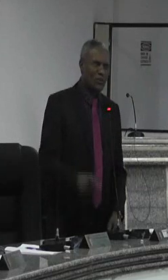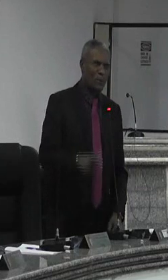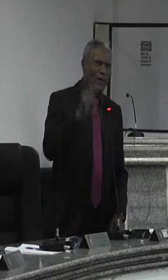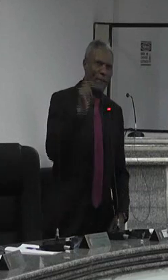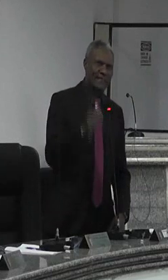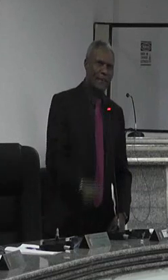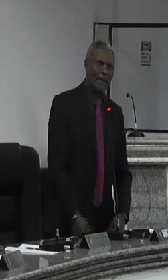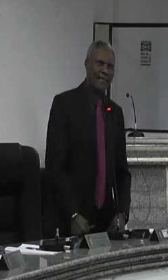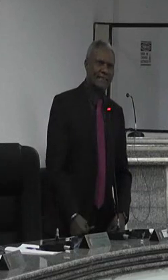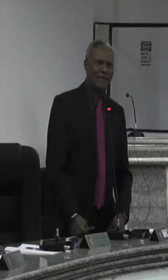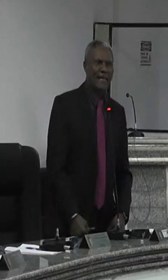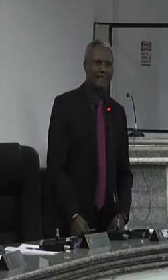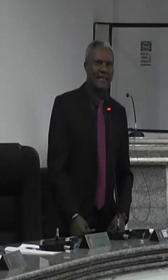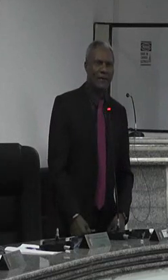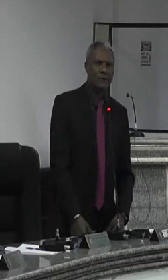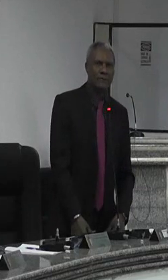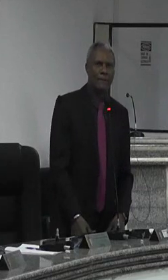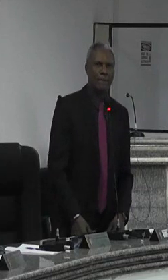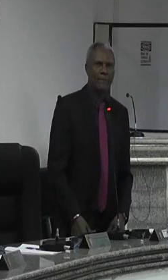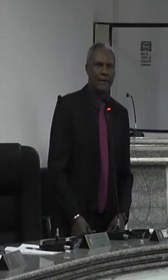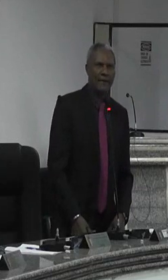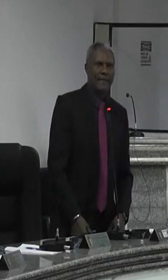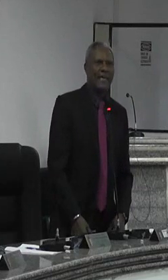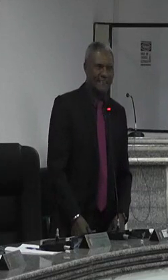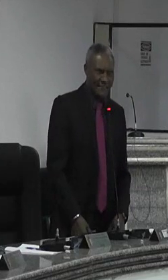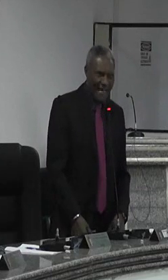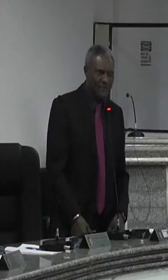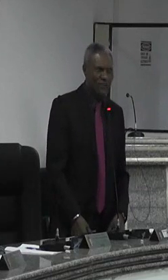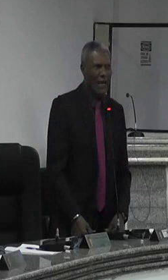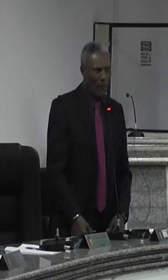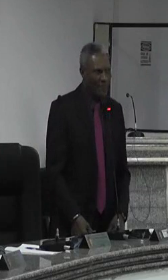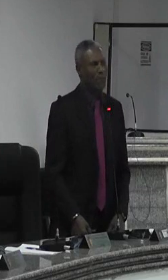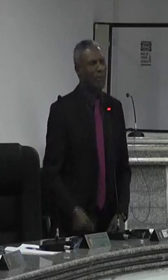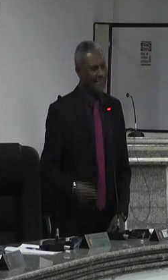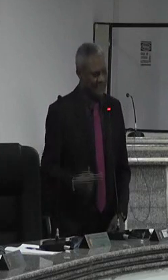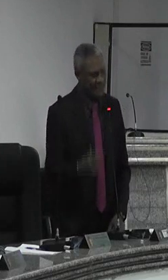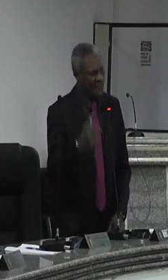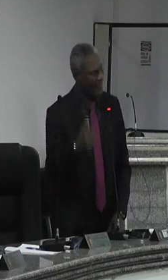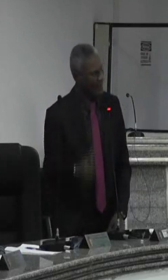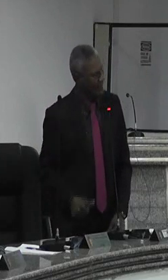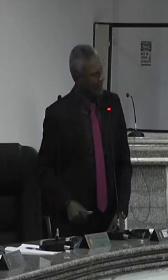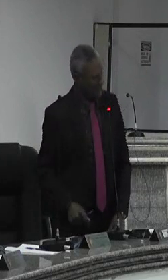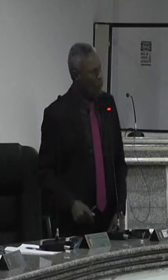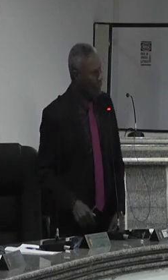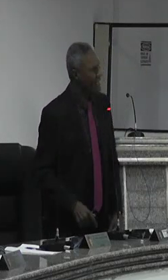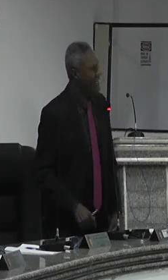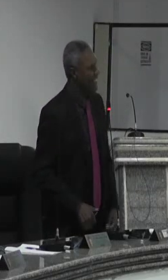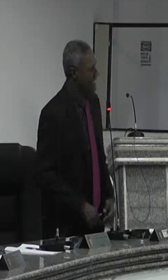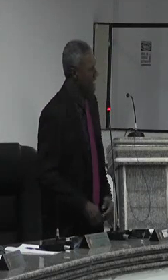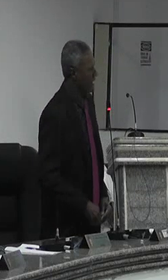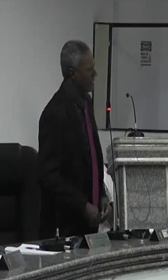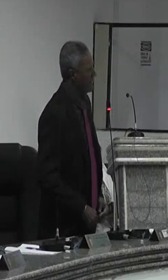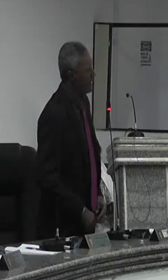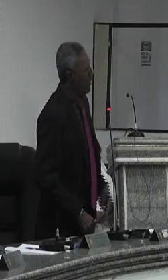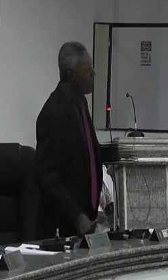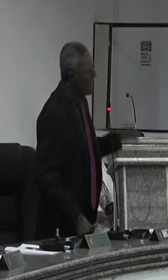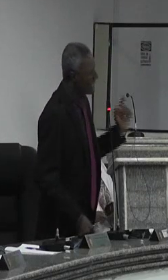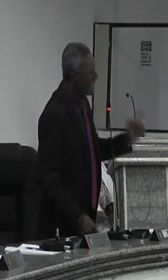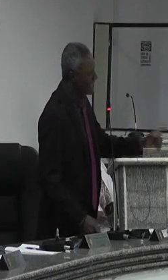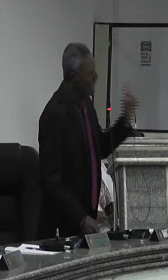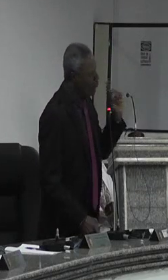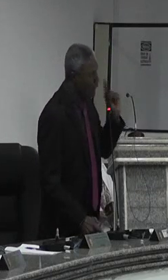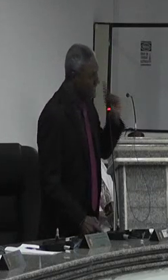a gente pode perceber nesta avaliação que a cidade realmente precisa de uma liderança.